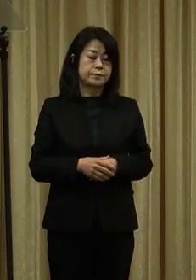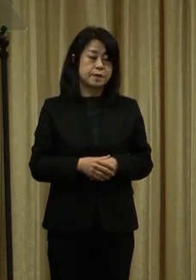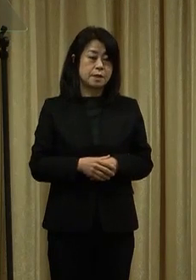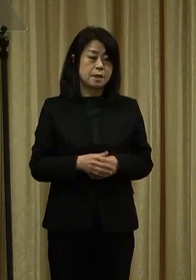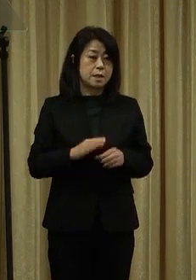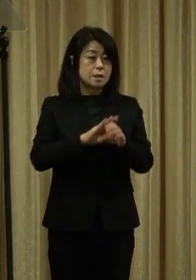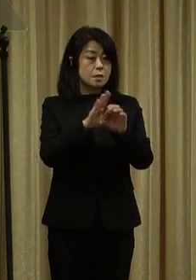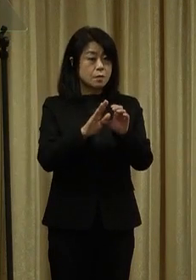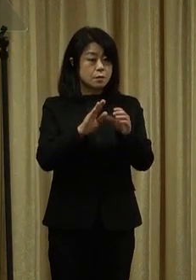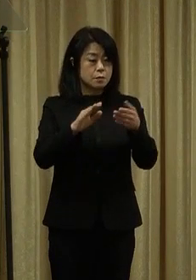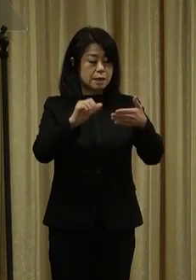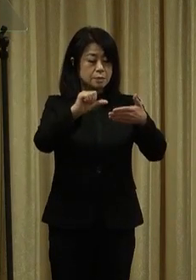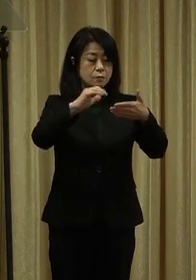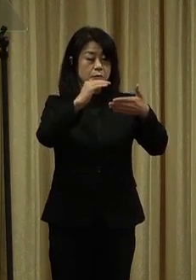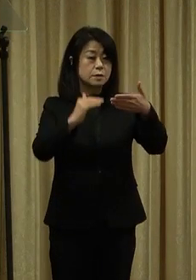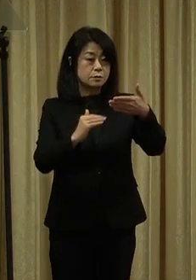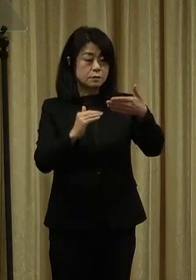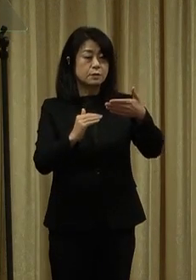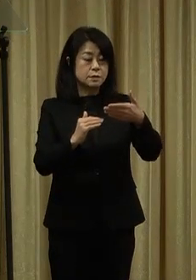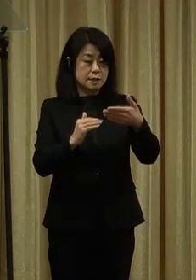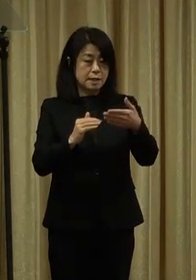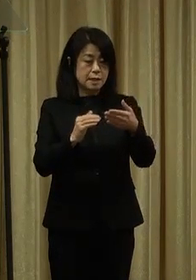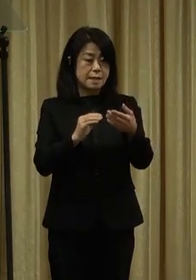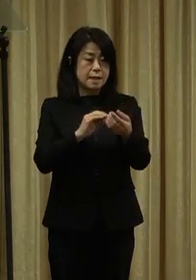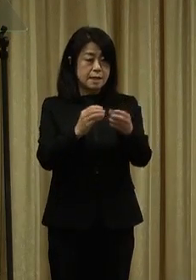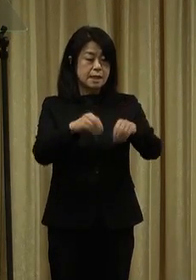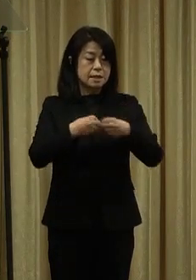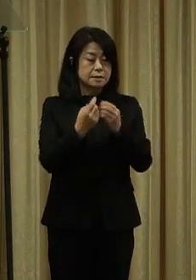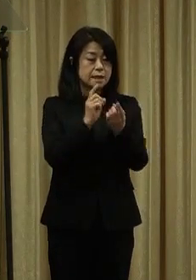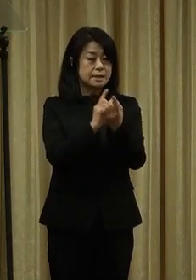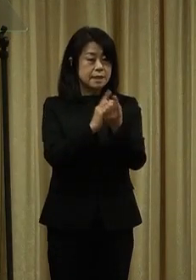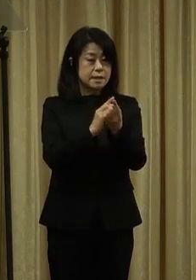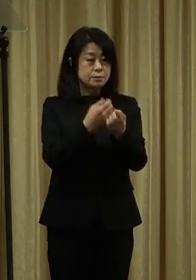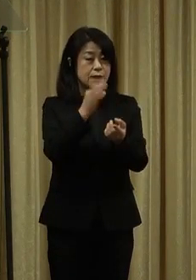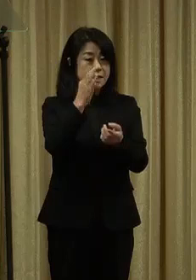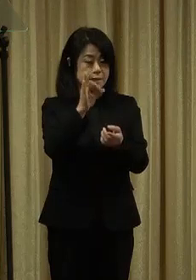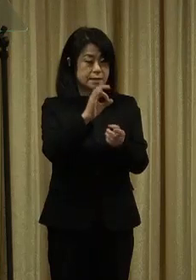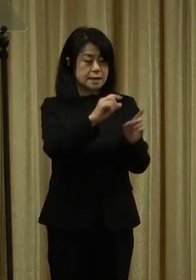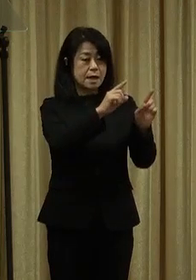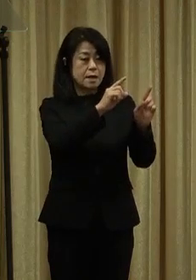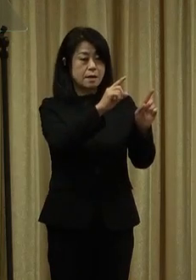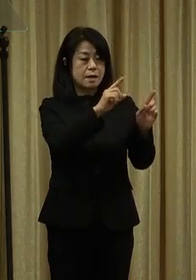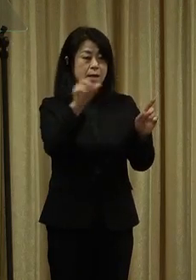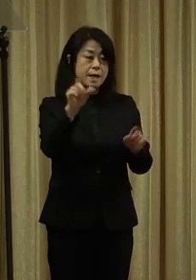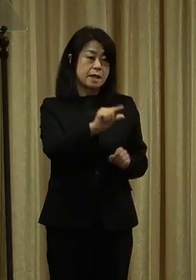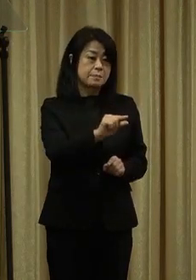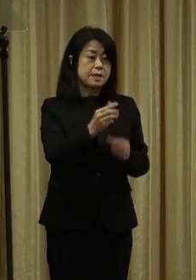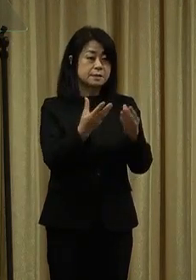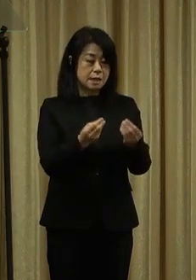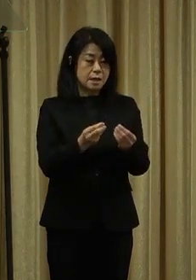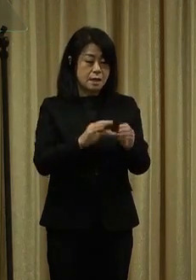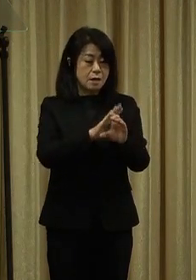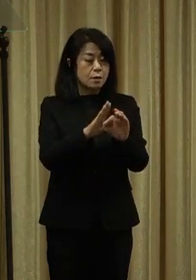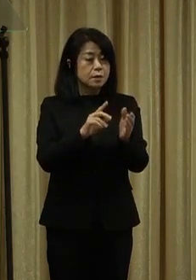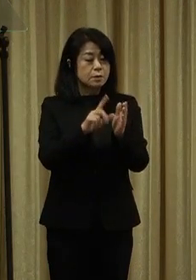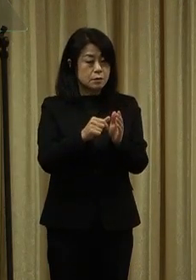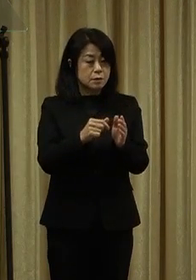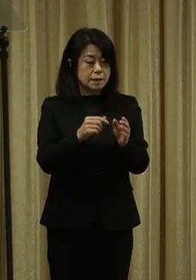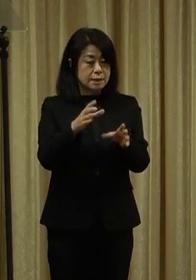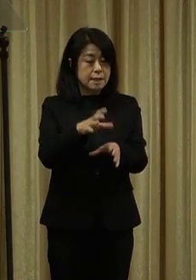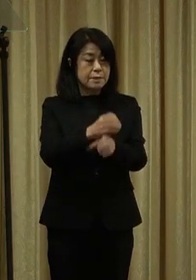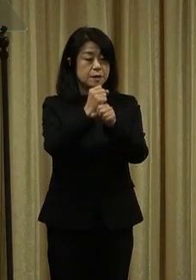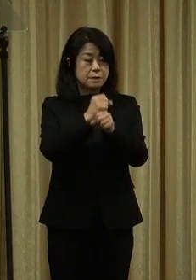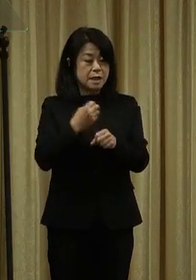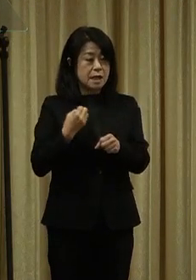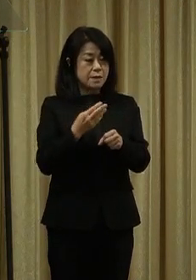新型コロナの5類移行によって感染症対策経費などが激減をしました。コロナ禍に編成した令和3